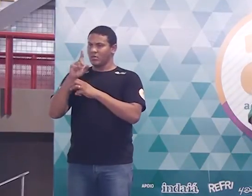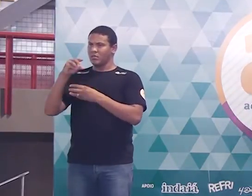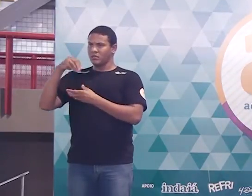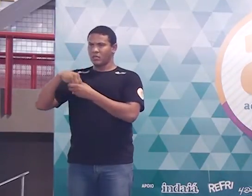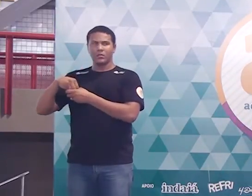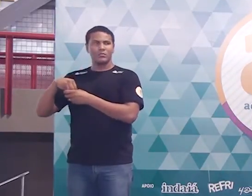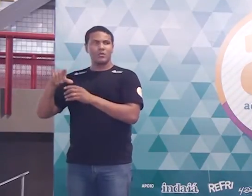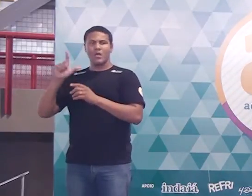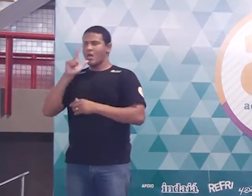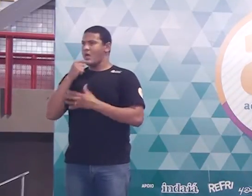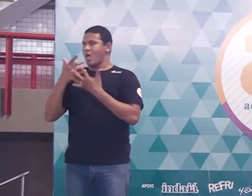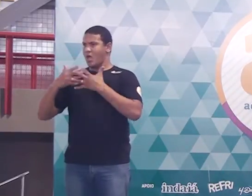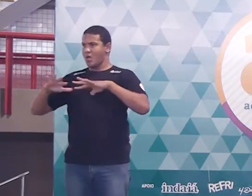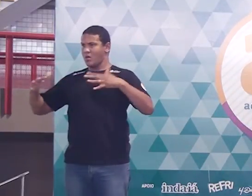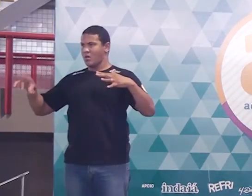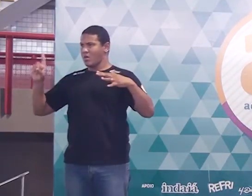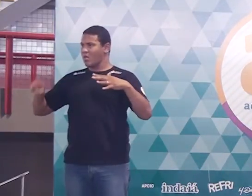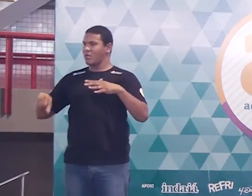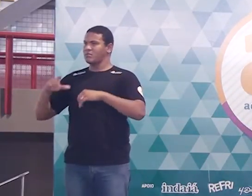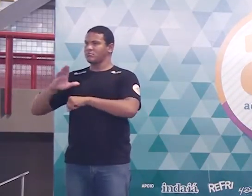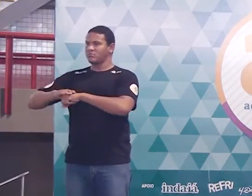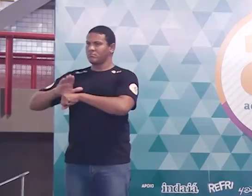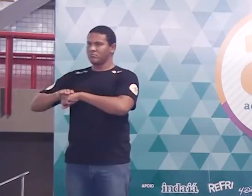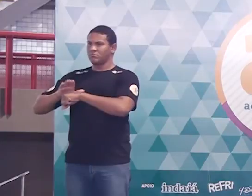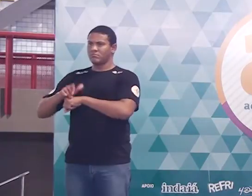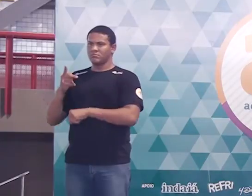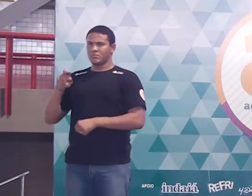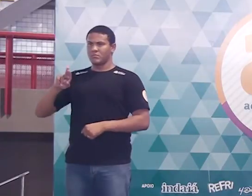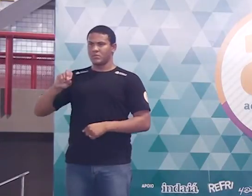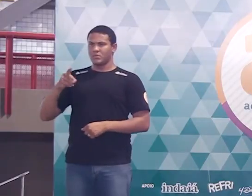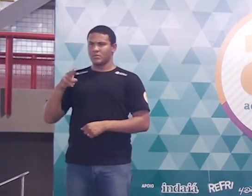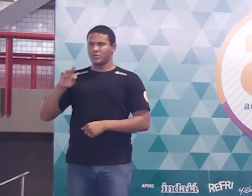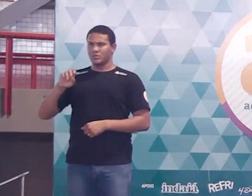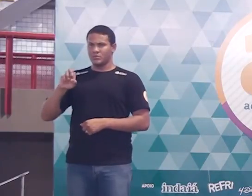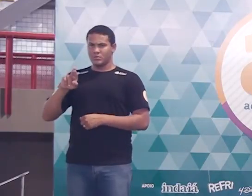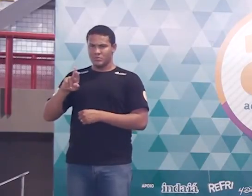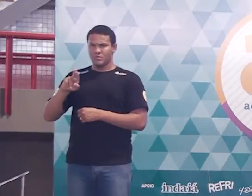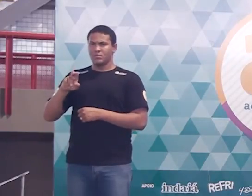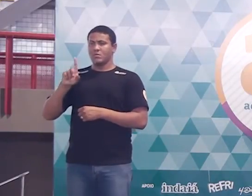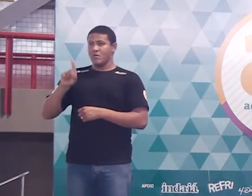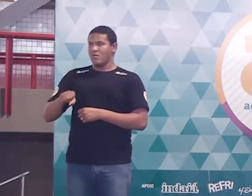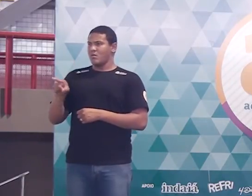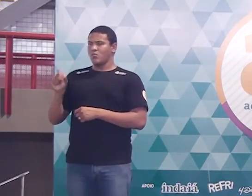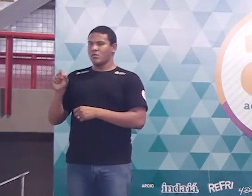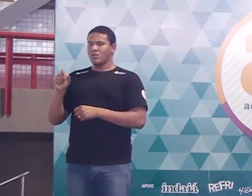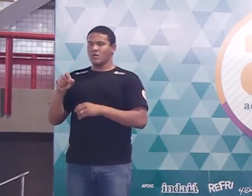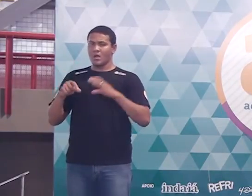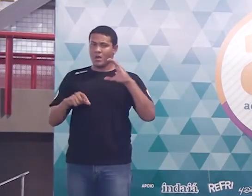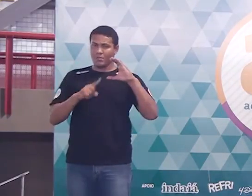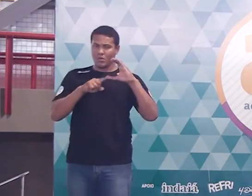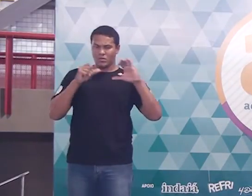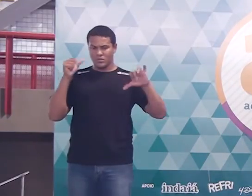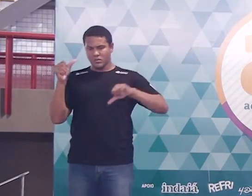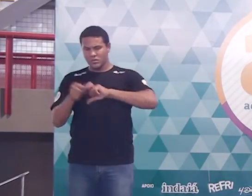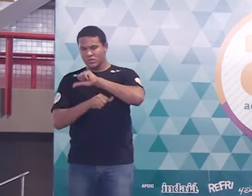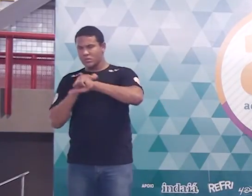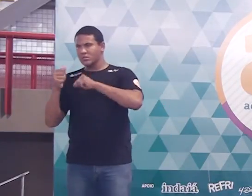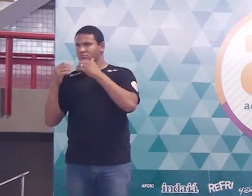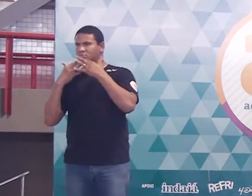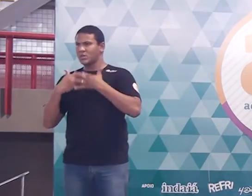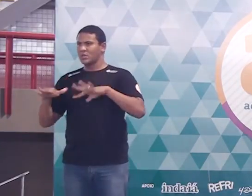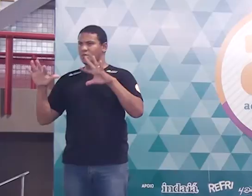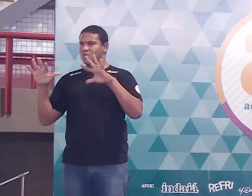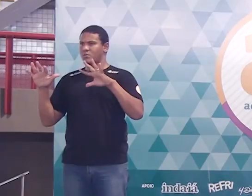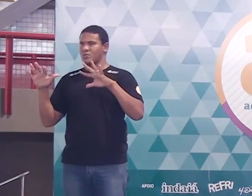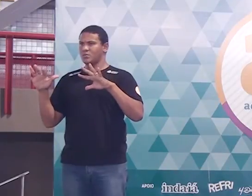produtores. São os organismos que pegam uma fonte de carbono e transformam em quê? Matéria. Transformam em matéria.